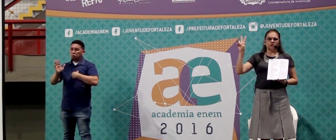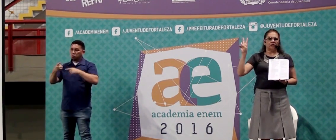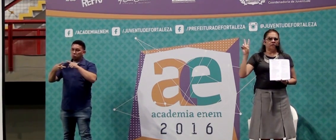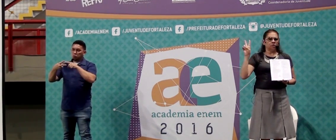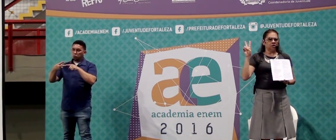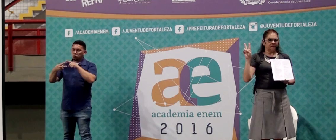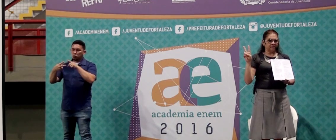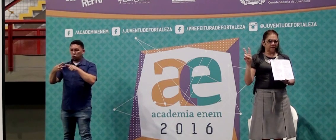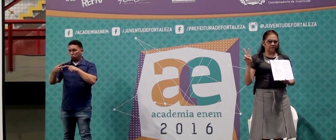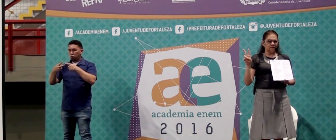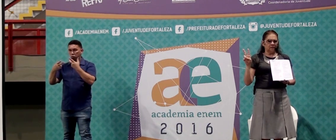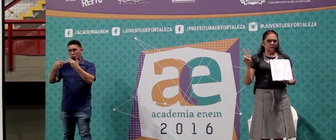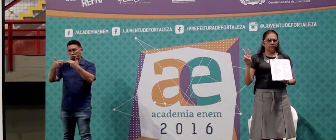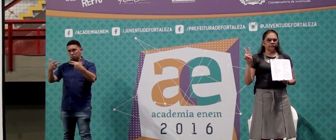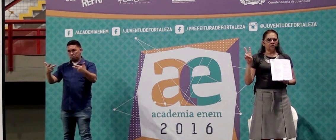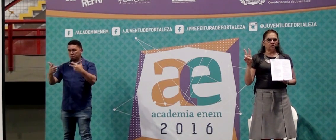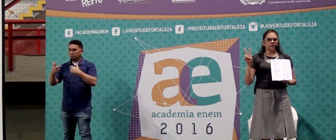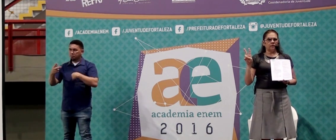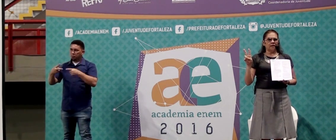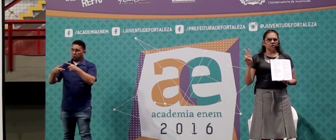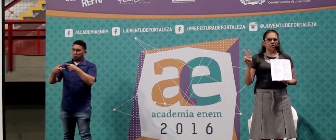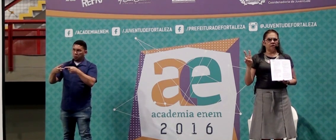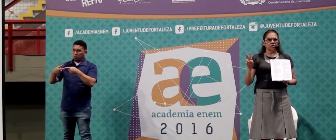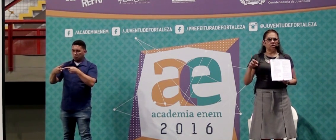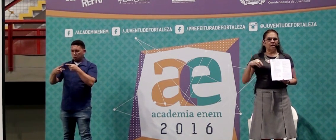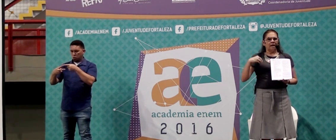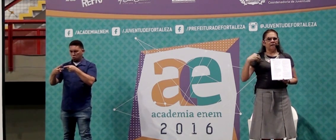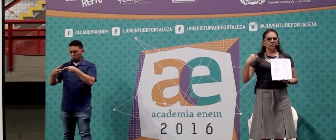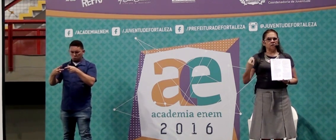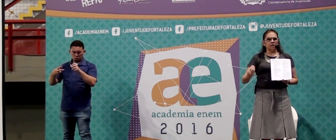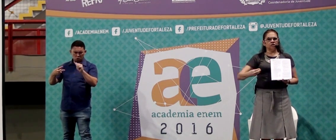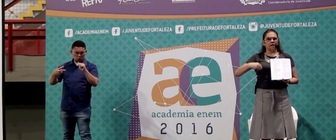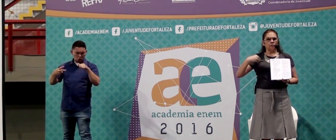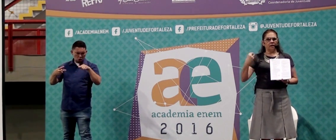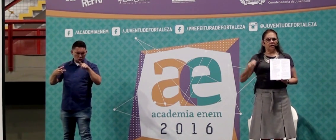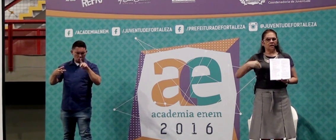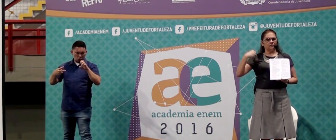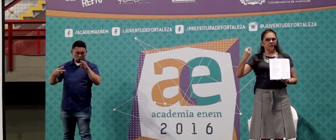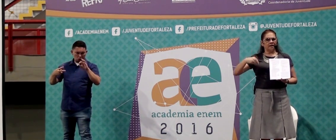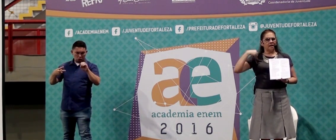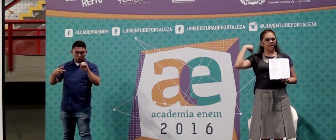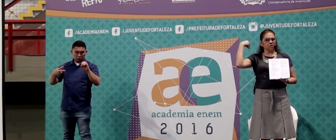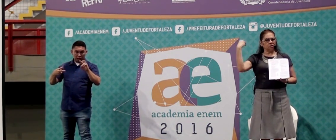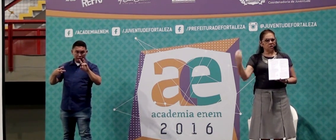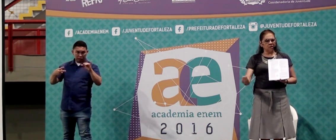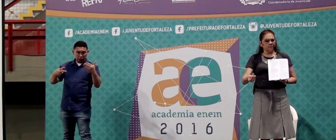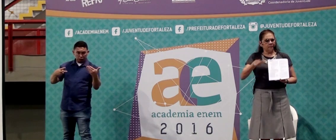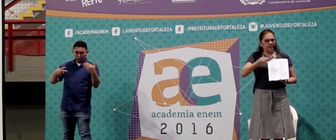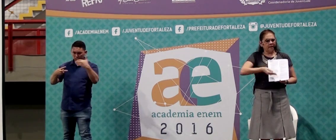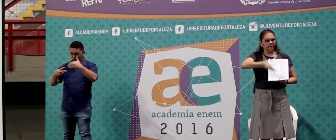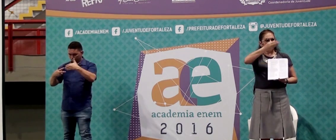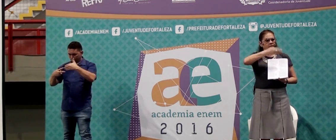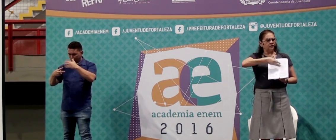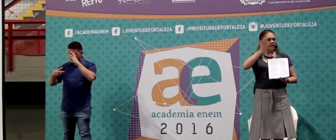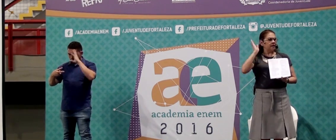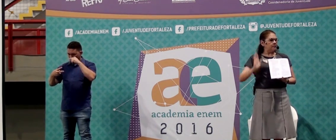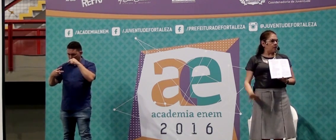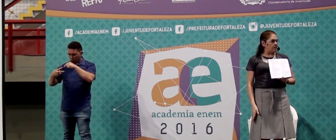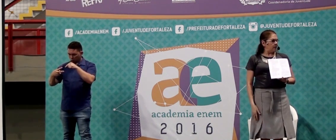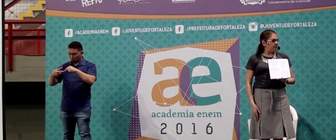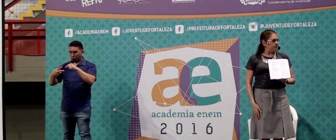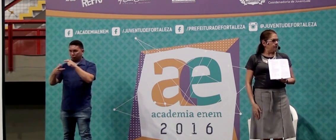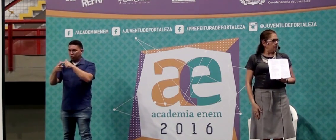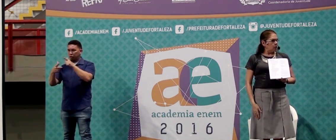2 agentes. Professor, o que é um agente? Agente é alguém que vai agir para resolver